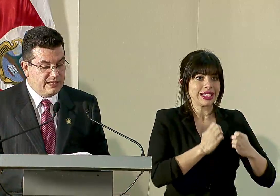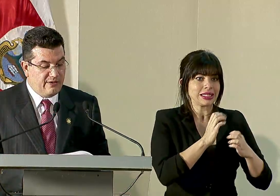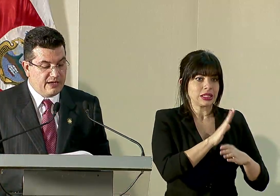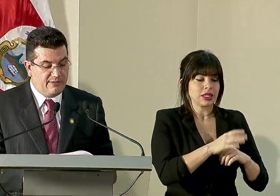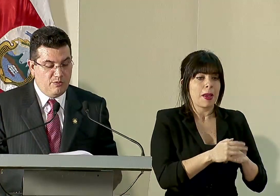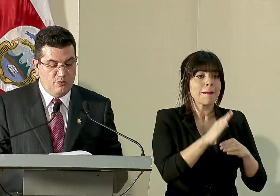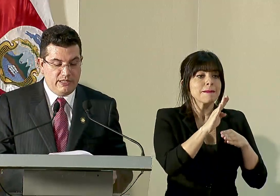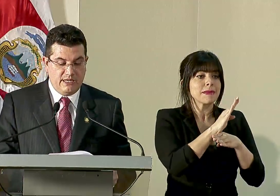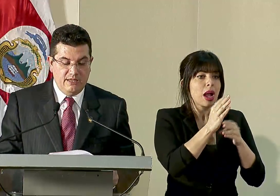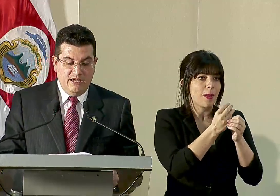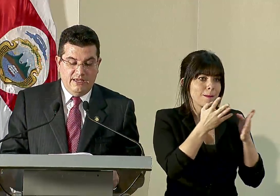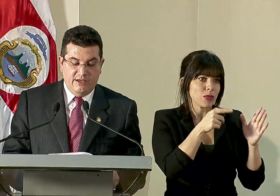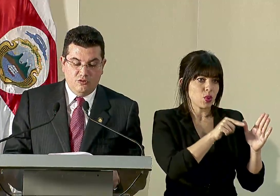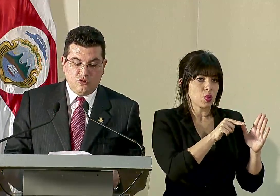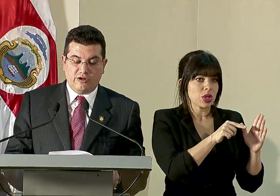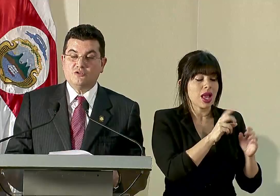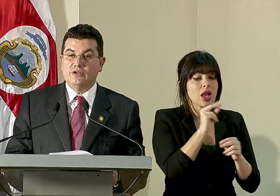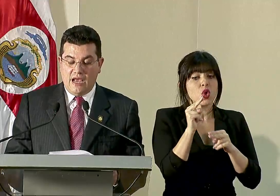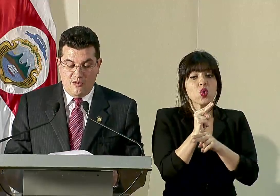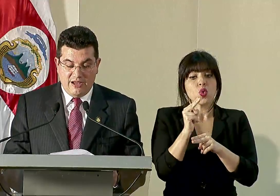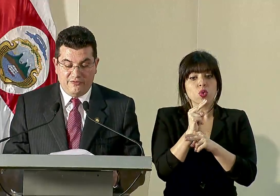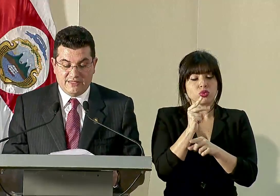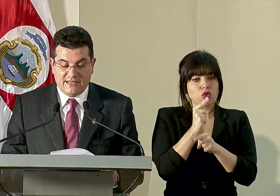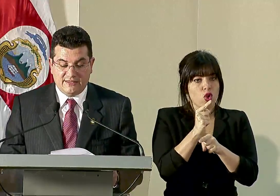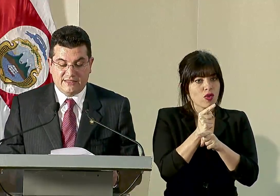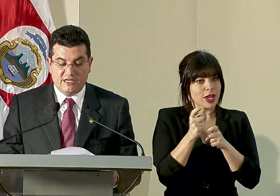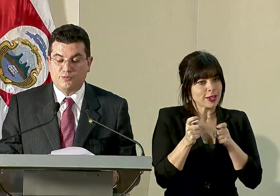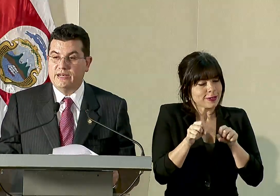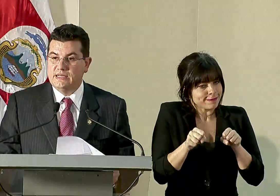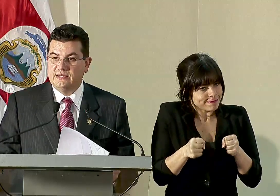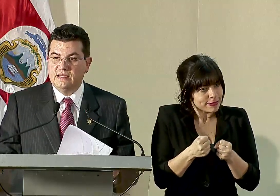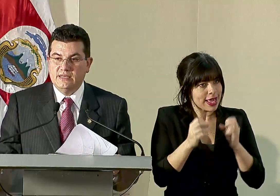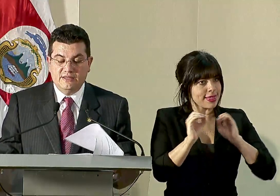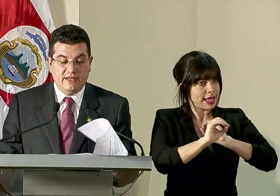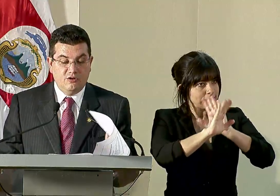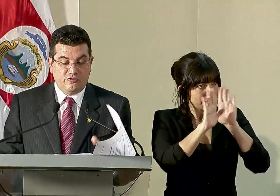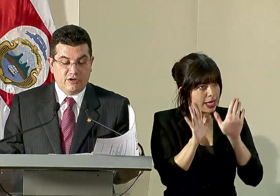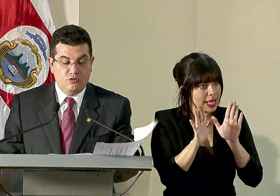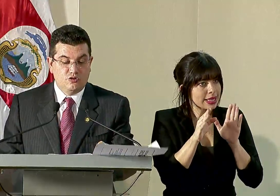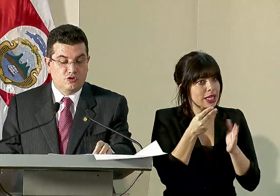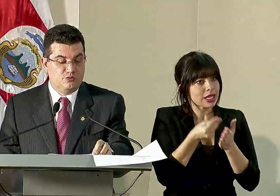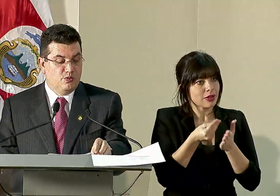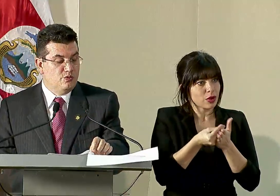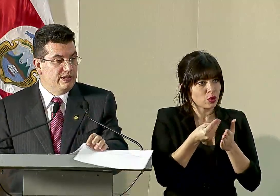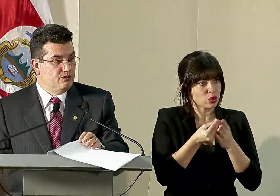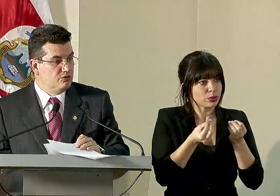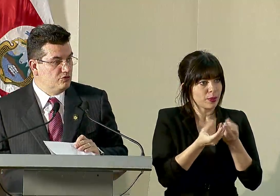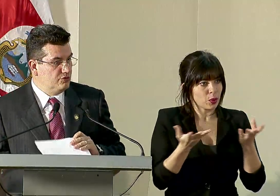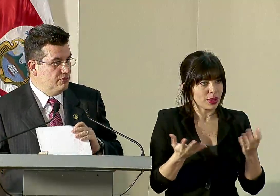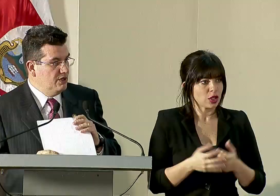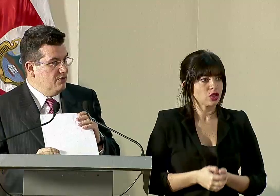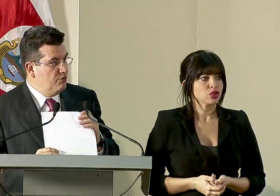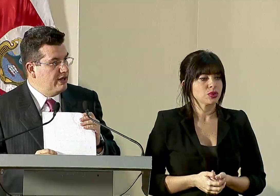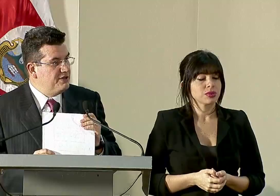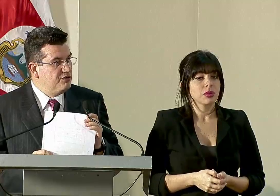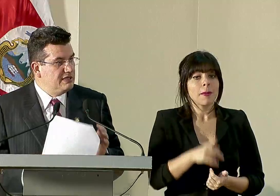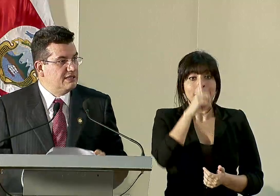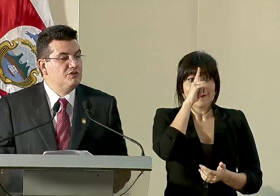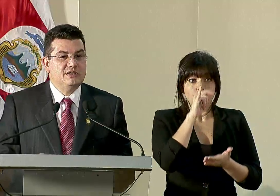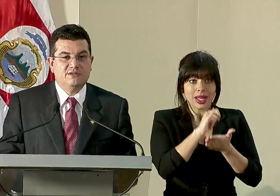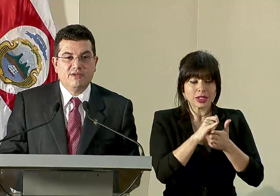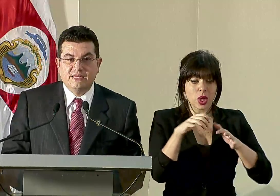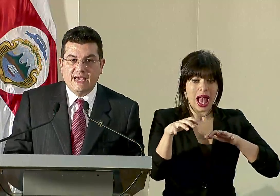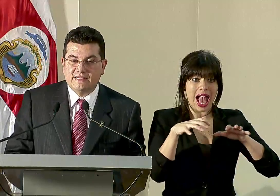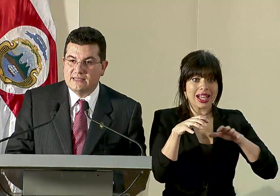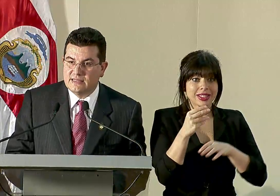de la banca pública y el uso razonable, eficiente y transparente de los recursos públicos. Por ello,